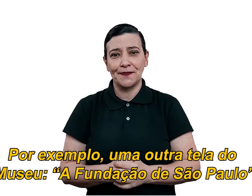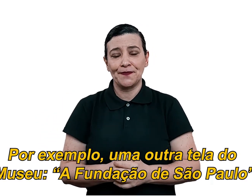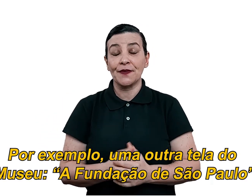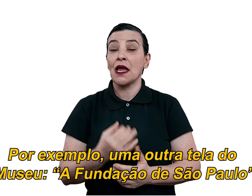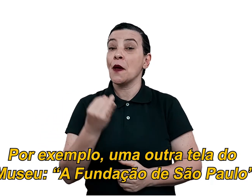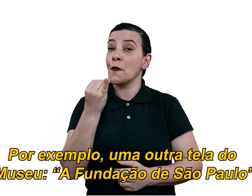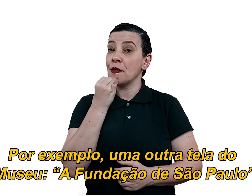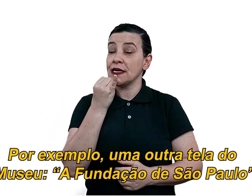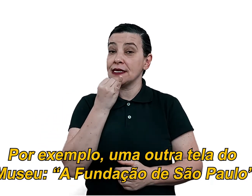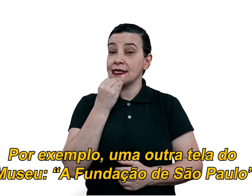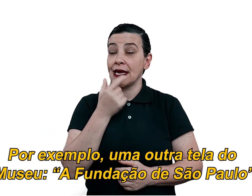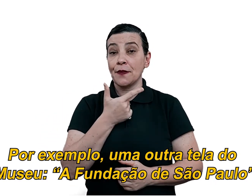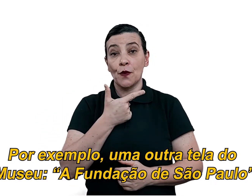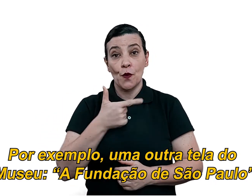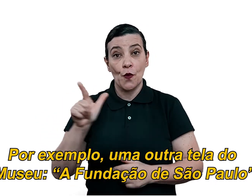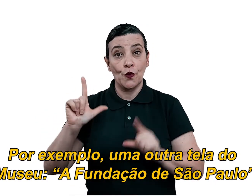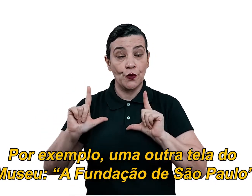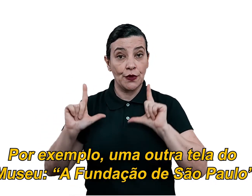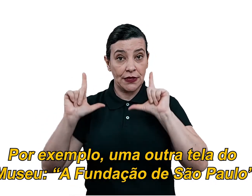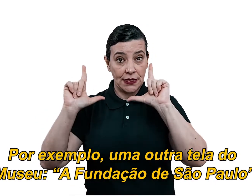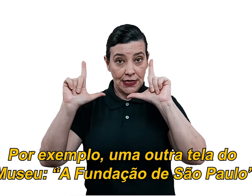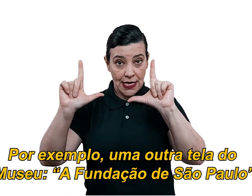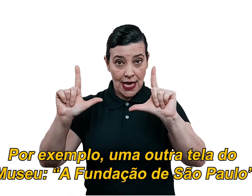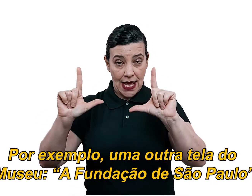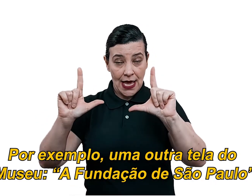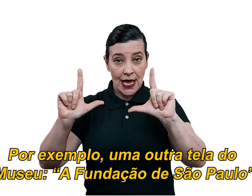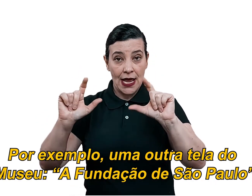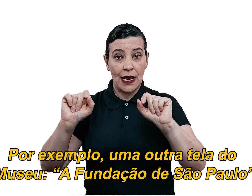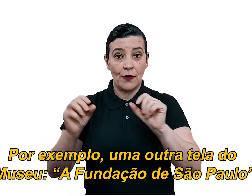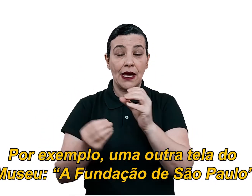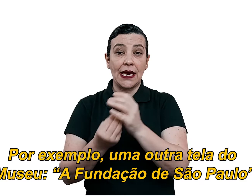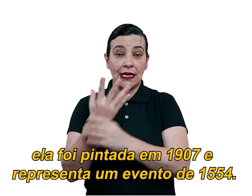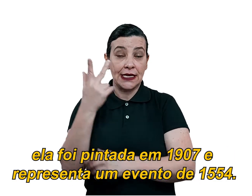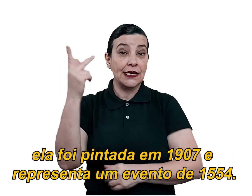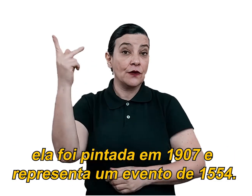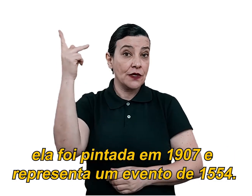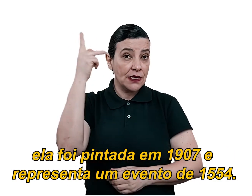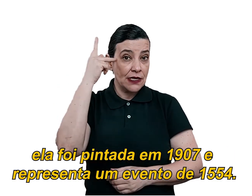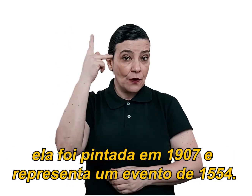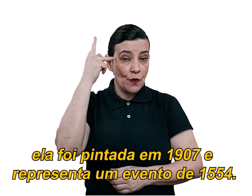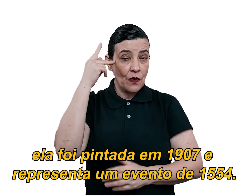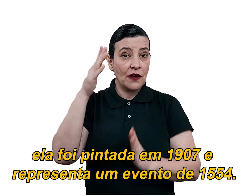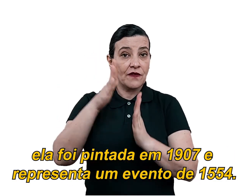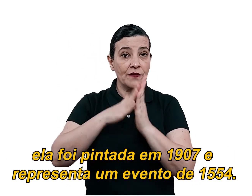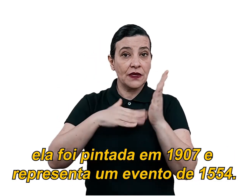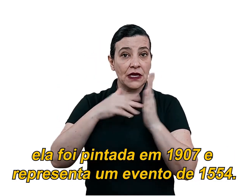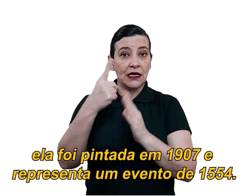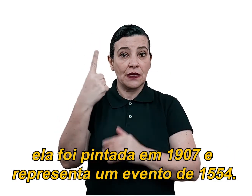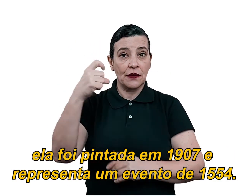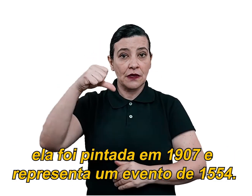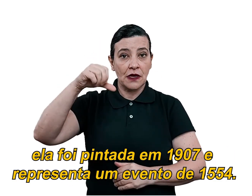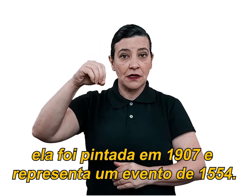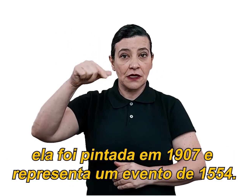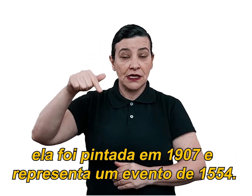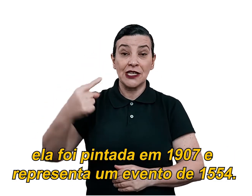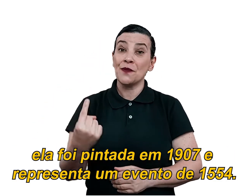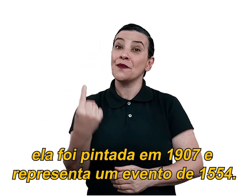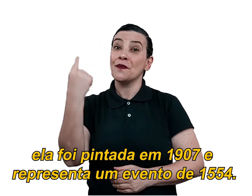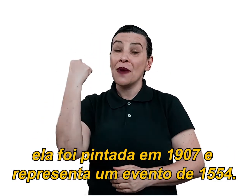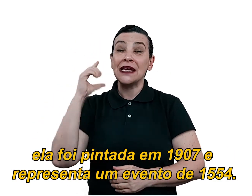Por exemplo, uma outra tela do museu, a Fundação de São Paulo, ela foi pintada em 1907, representa um evento de